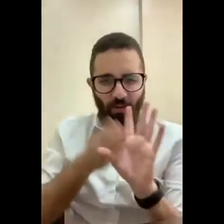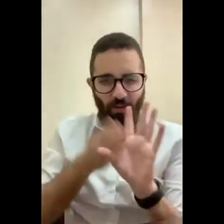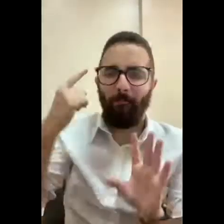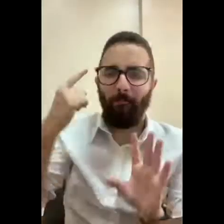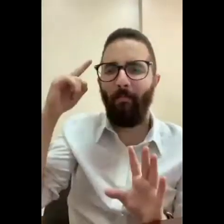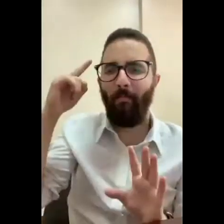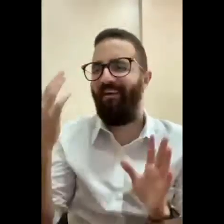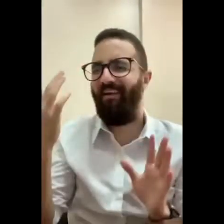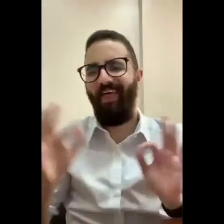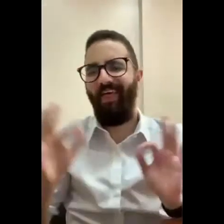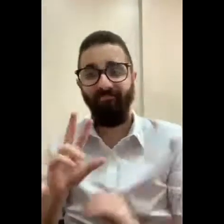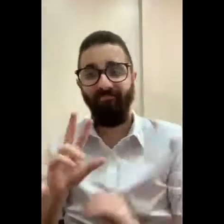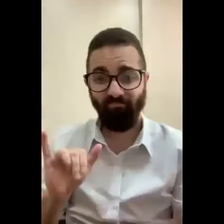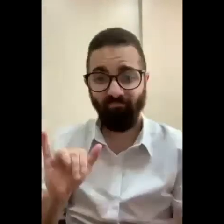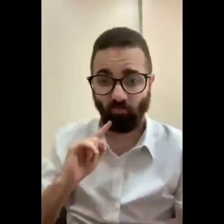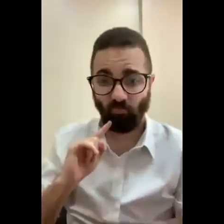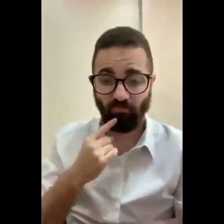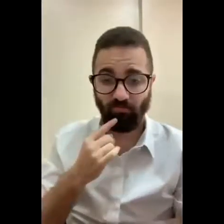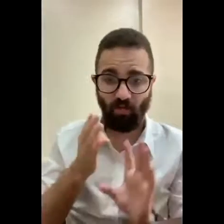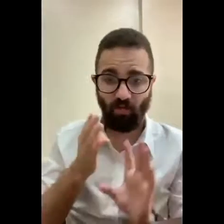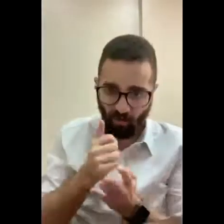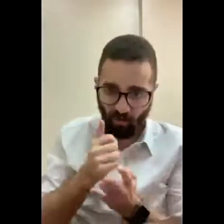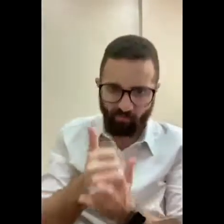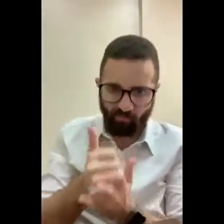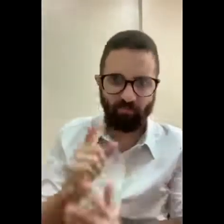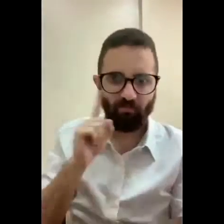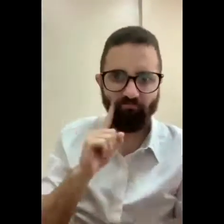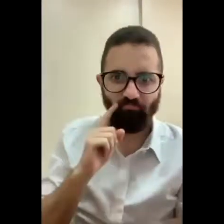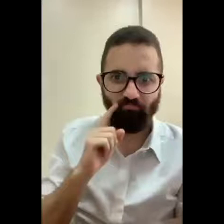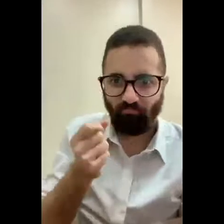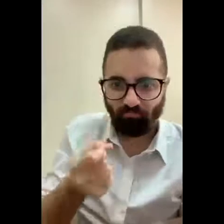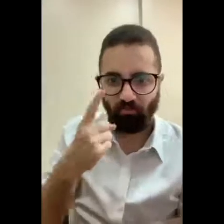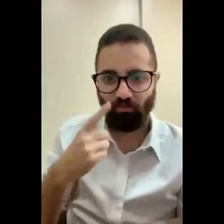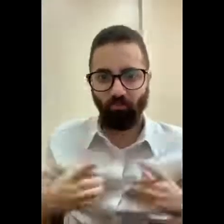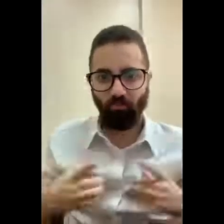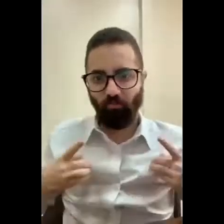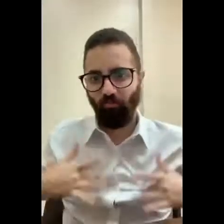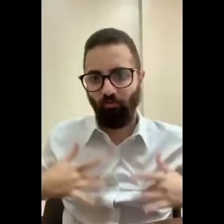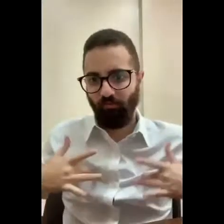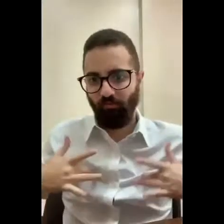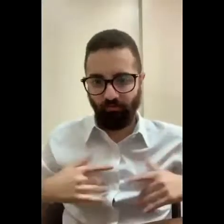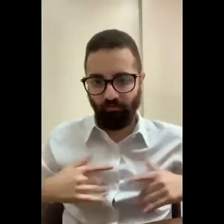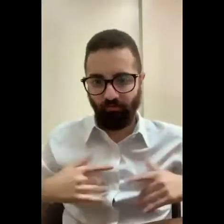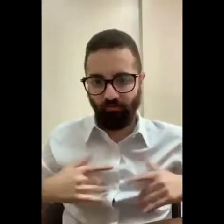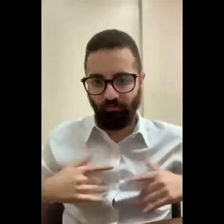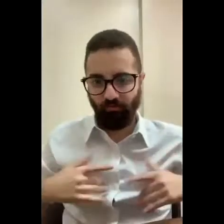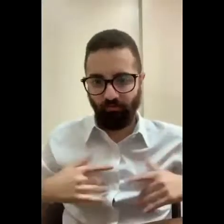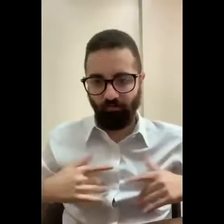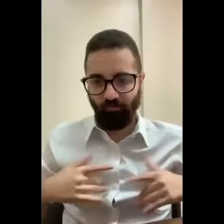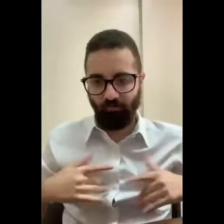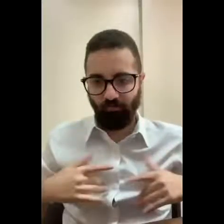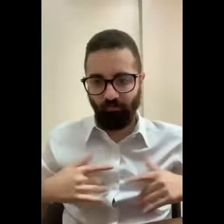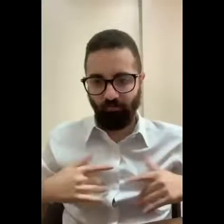sordas también realmente no saben para qué es la psicología. Les digo eso de verdad. no saben que la psicología es para ayudarnos